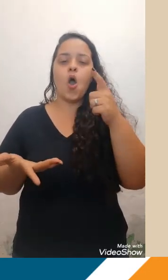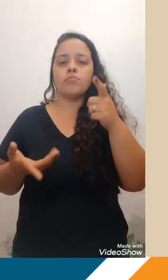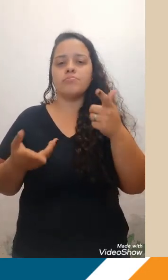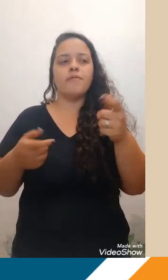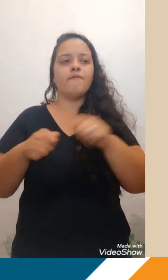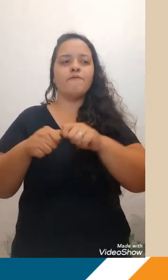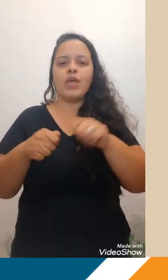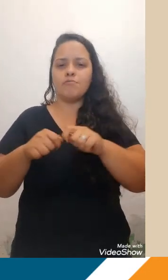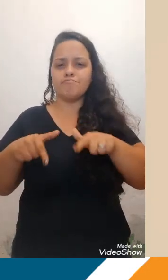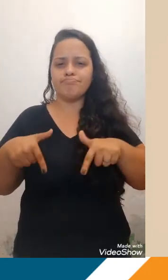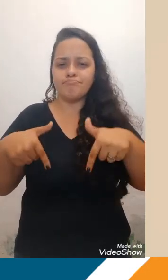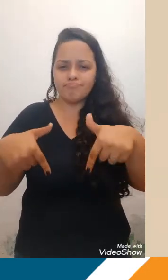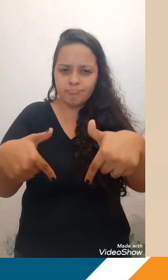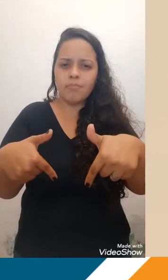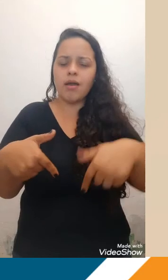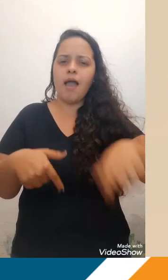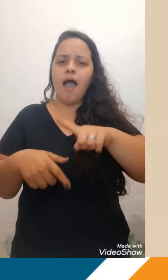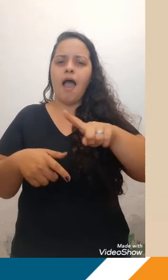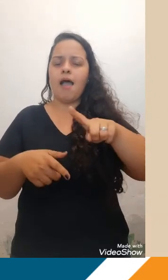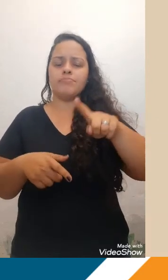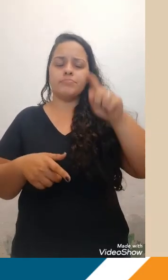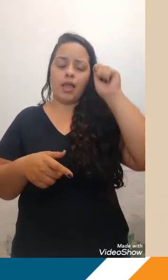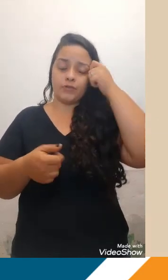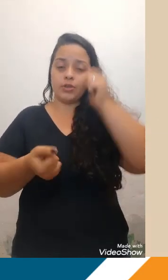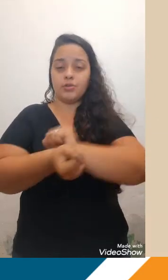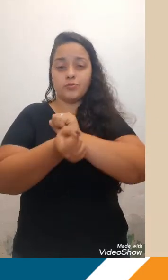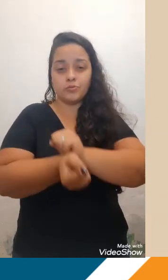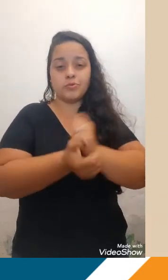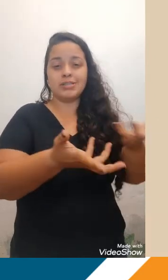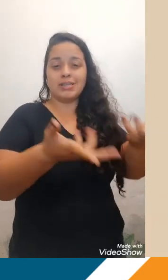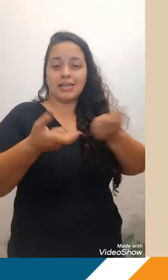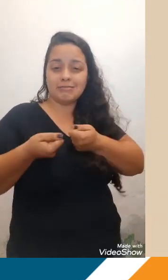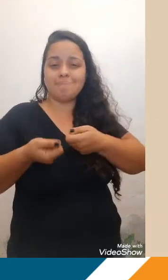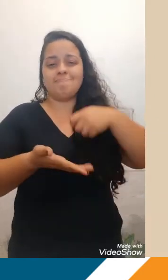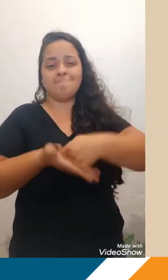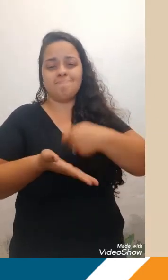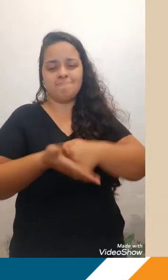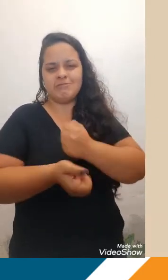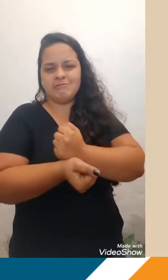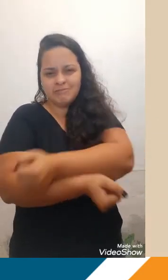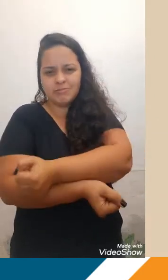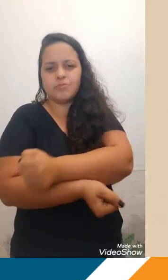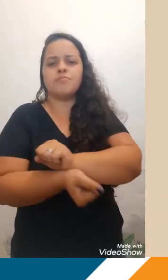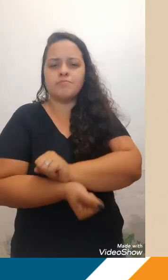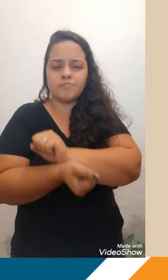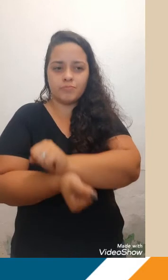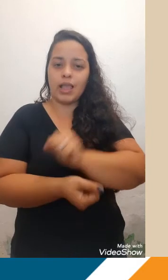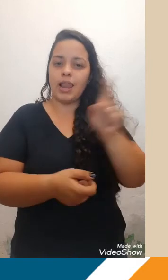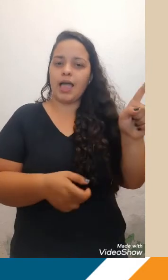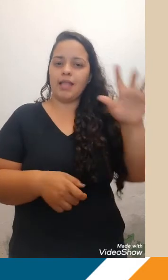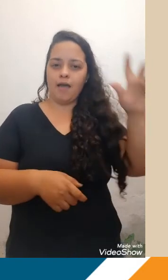mão de trazer grandes levas de africanos escravizados, trazidos de maneira forçada da região da África